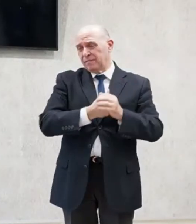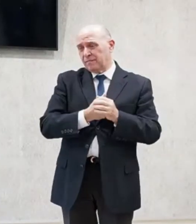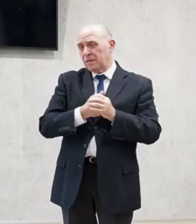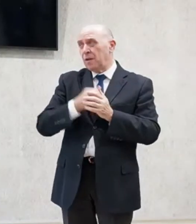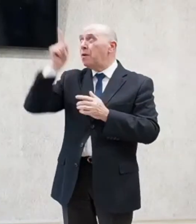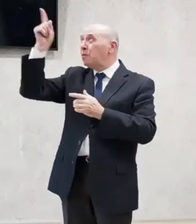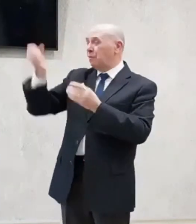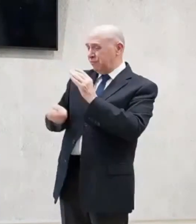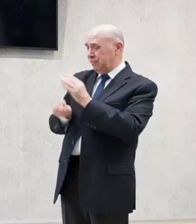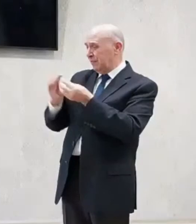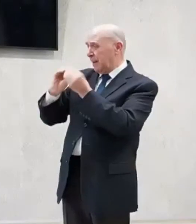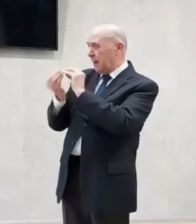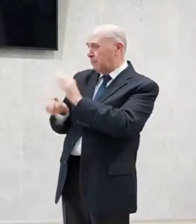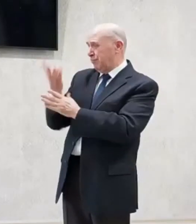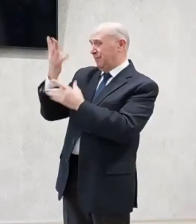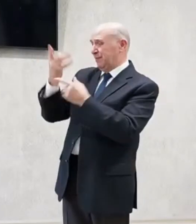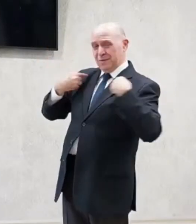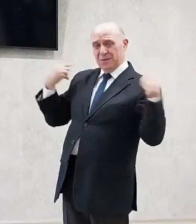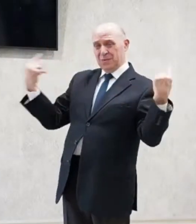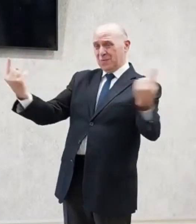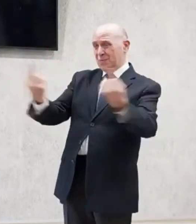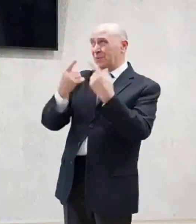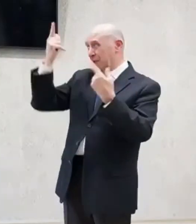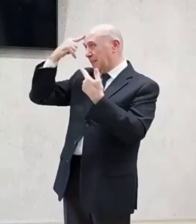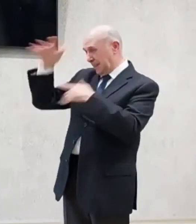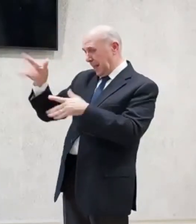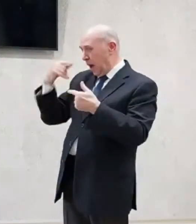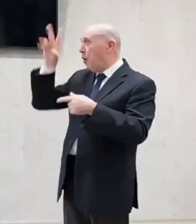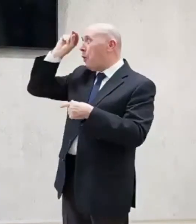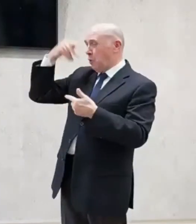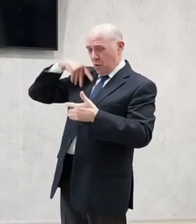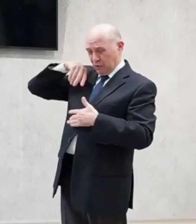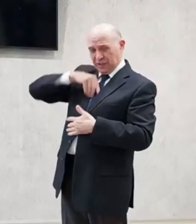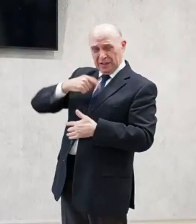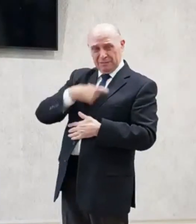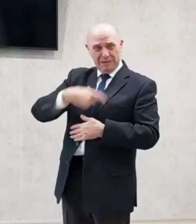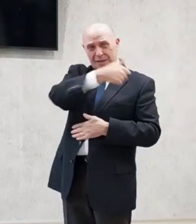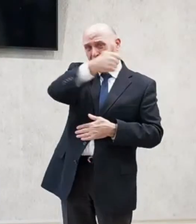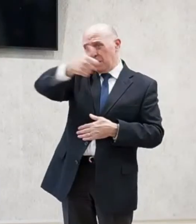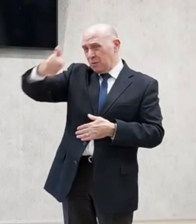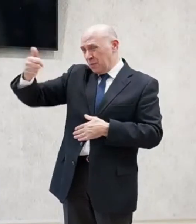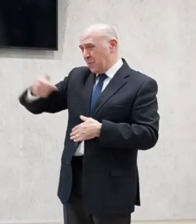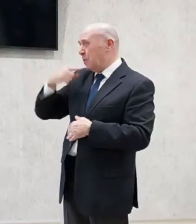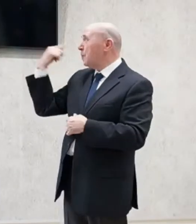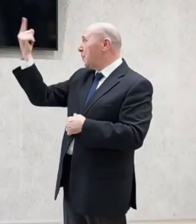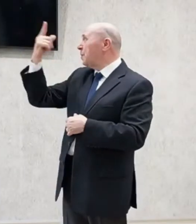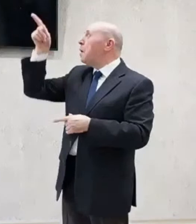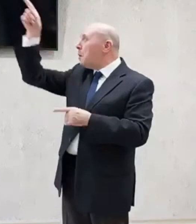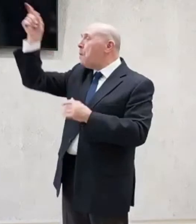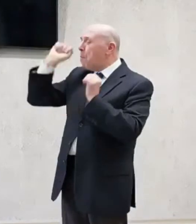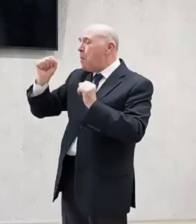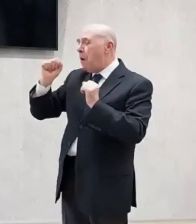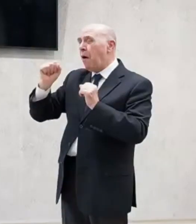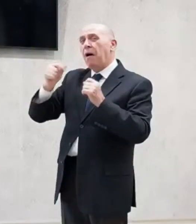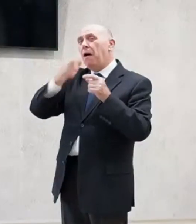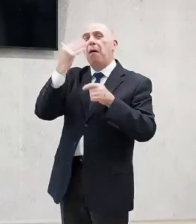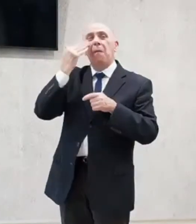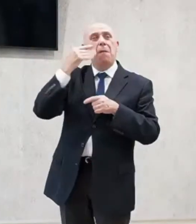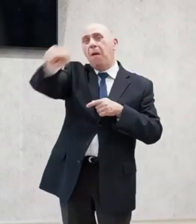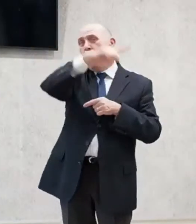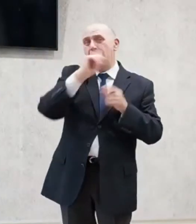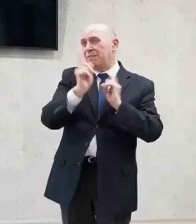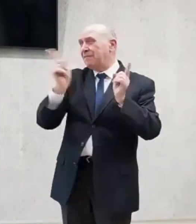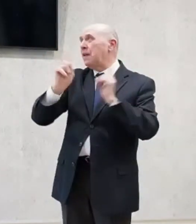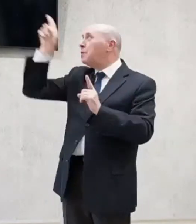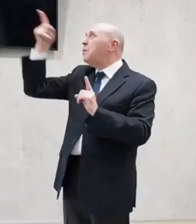sai come siamo fatti tu a differenza di qualsiasi essere umano puoi vedere il nostro cuore il cuore dei